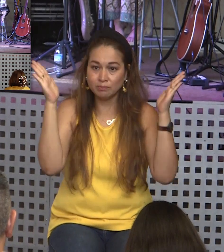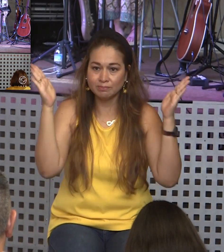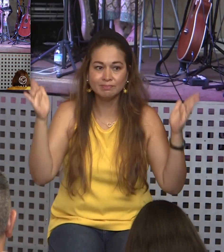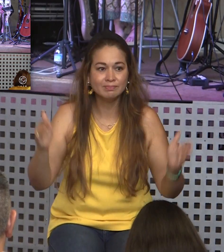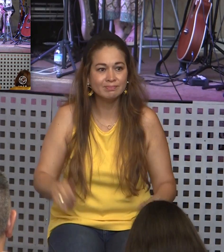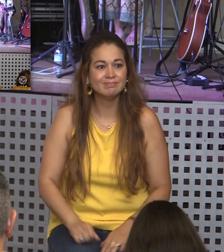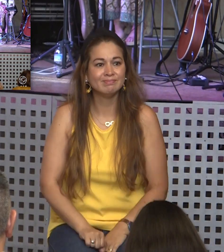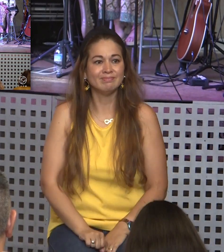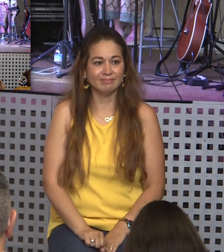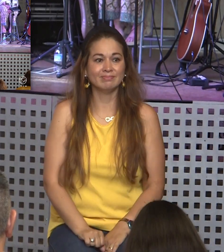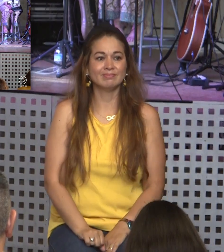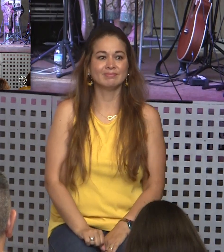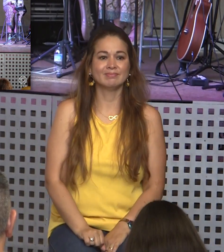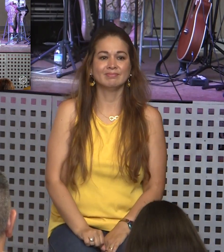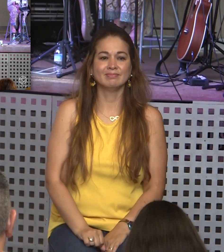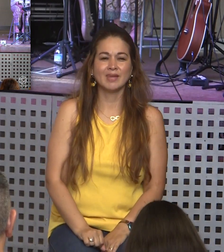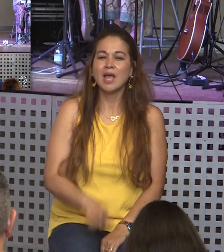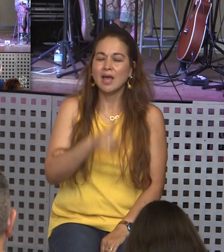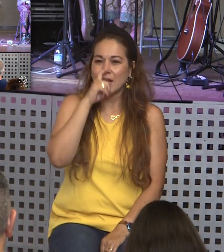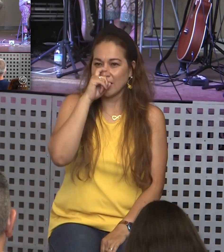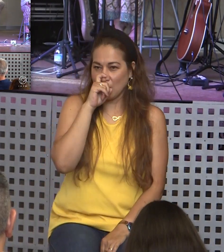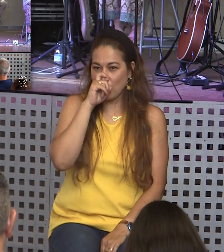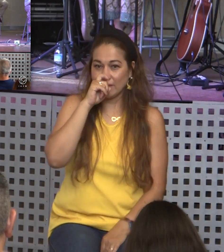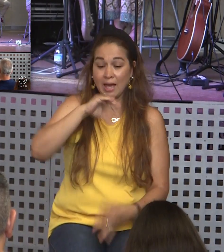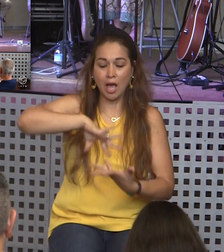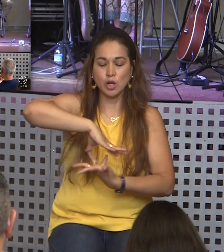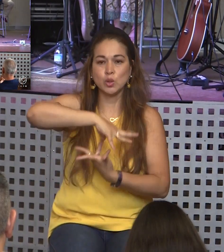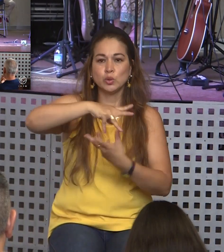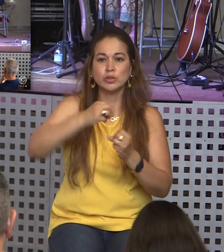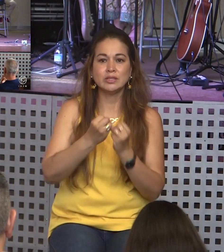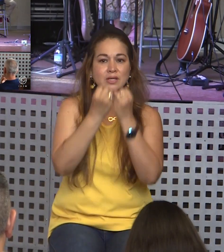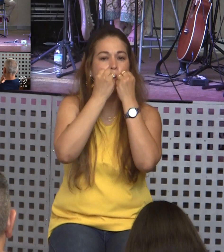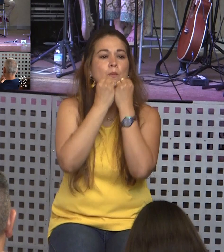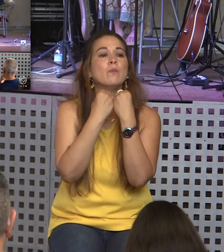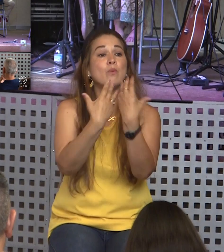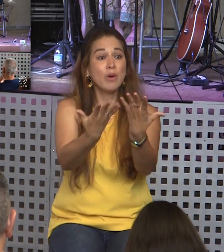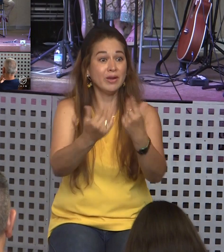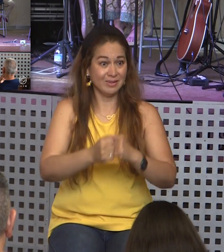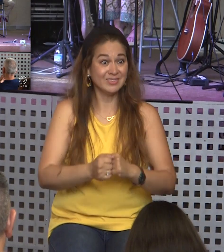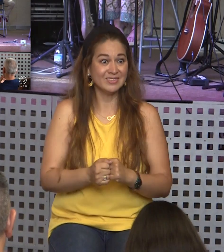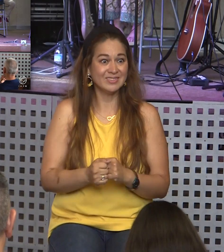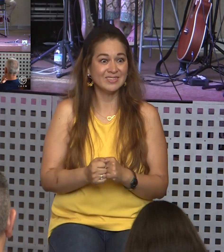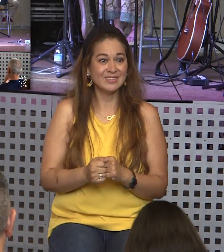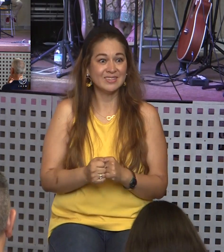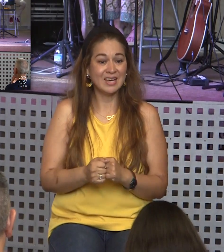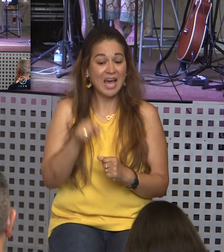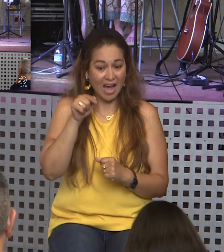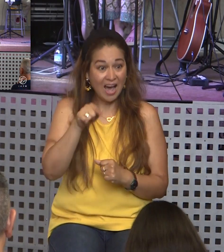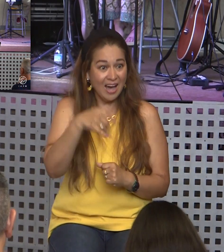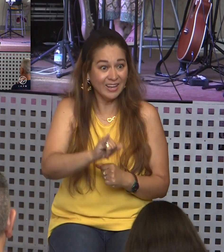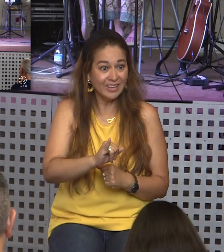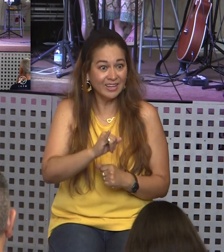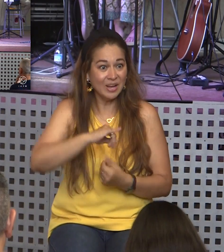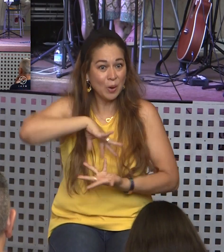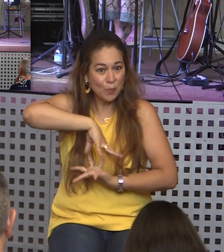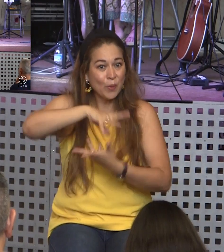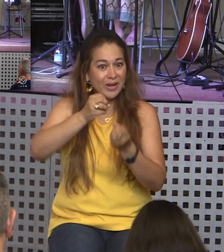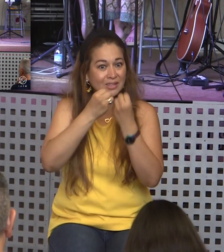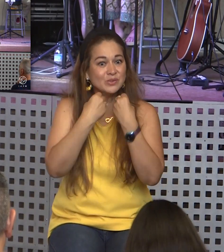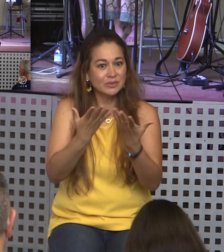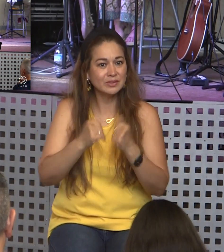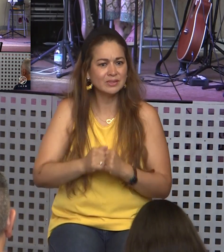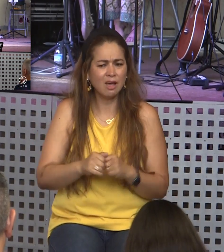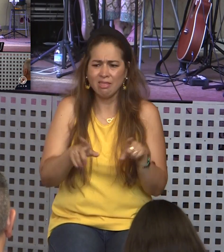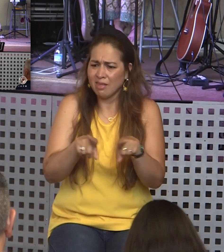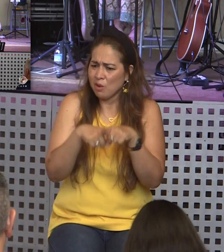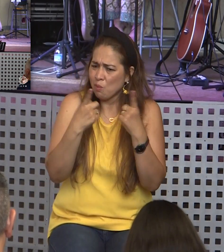evangelio. El evangelio son las buenas noticias de Dios. Y en toda circunstancia, por muy